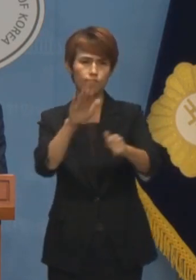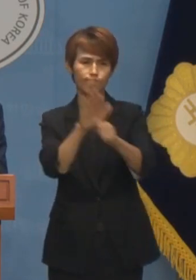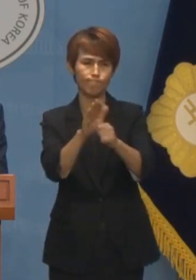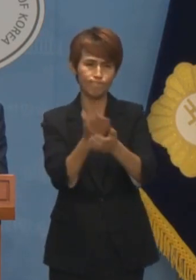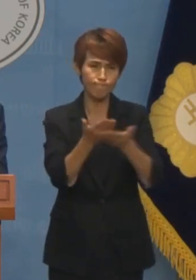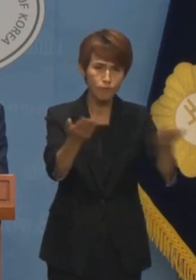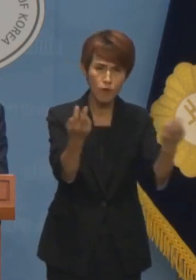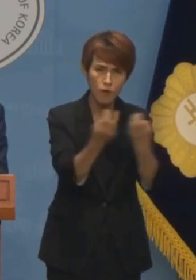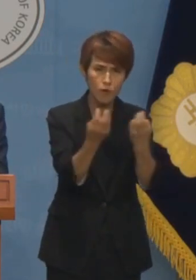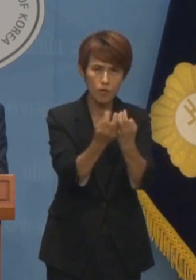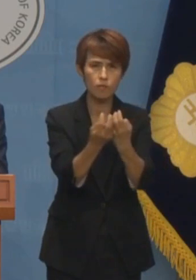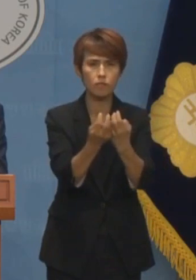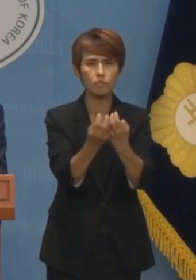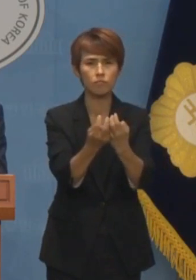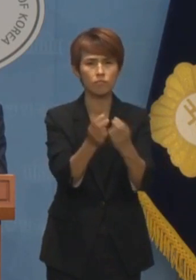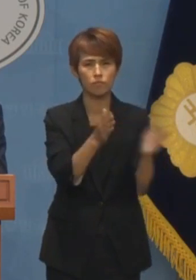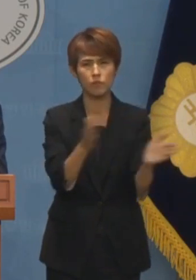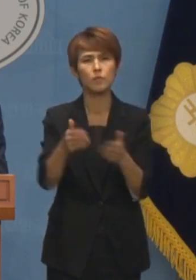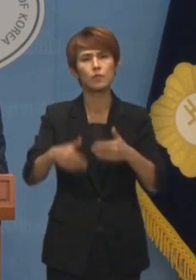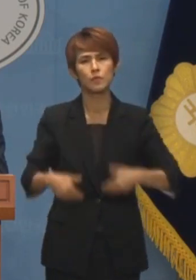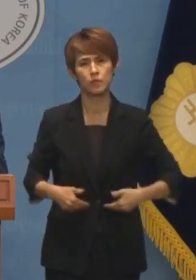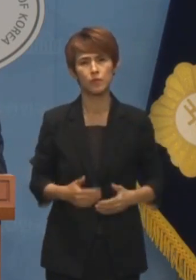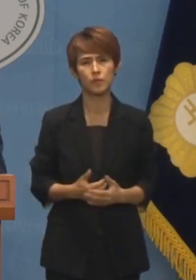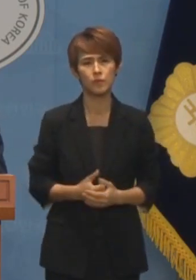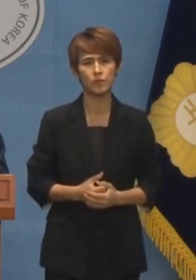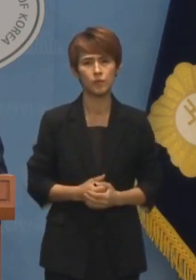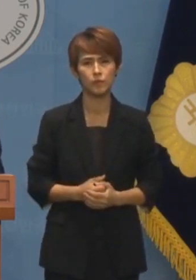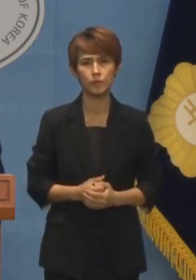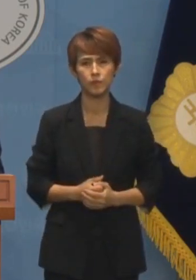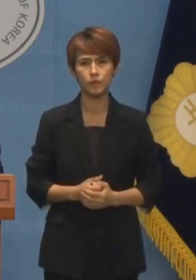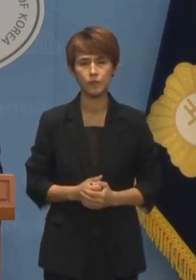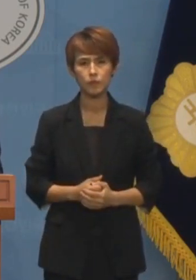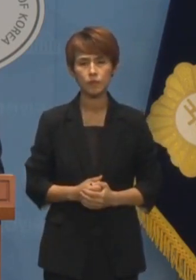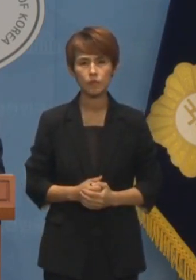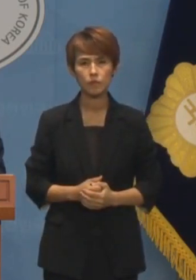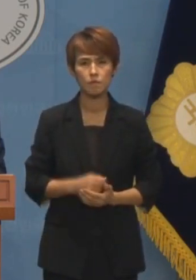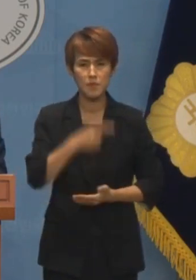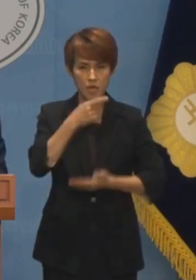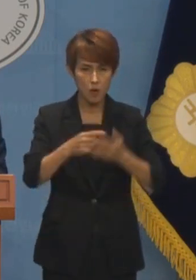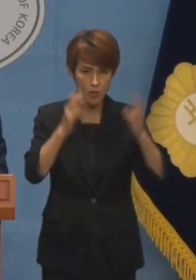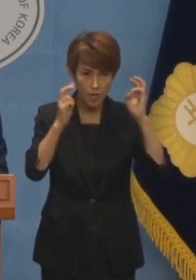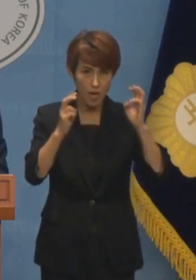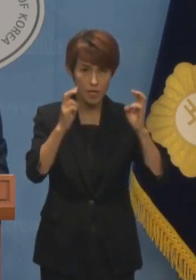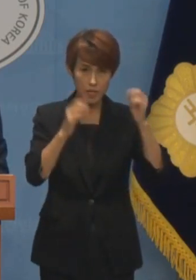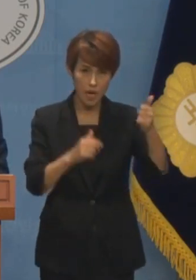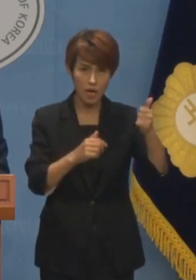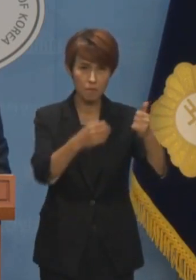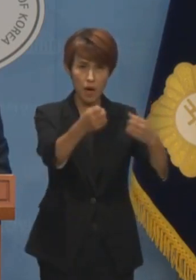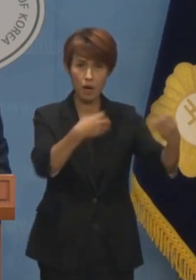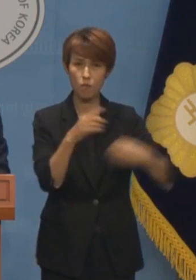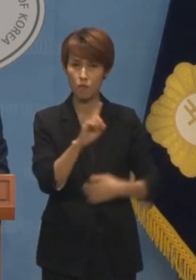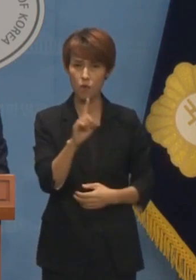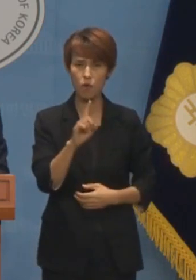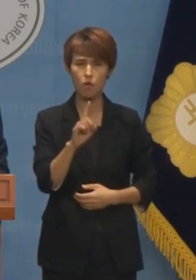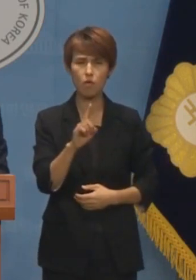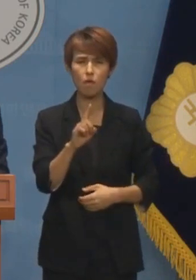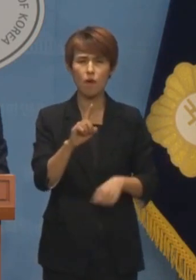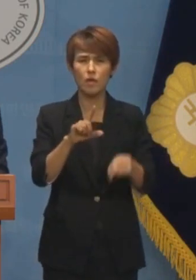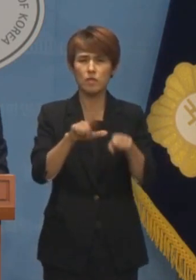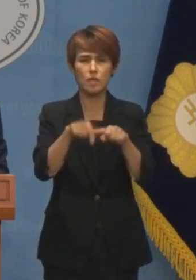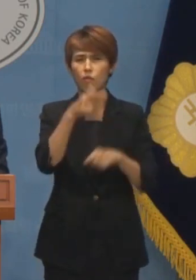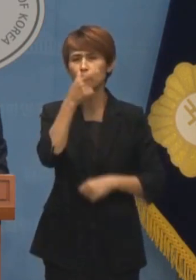방안을 종합적으로 마련할 필요가 있습니다. 피해업체 대표들은 이구동성으로 시간이